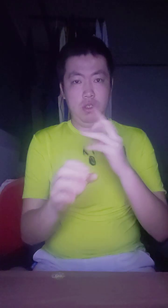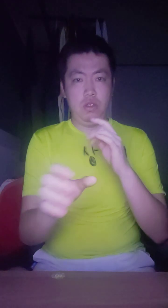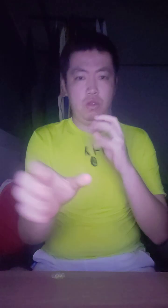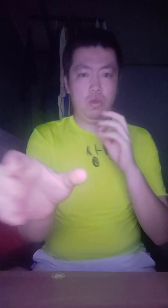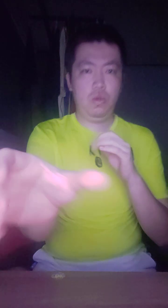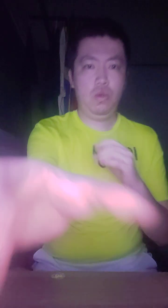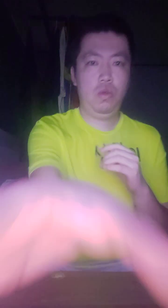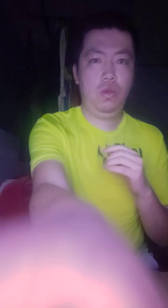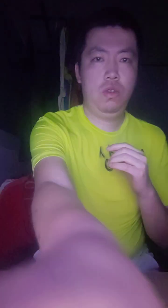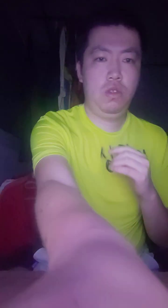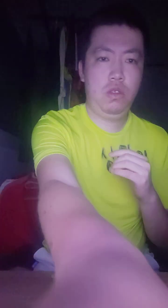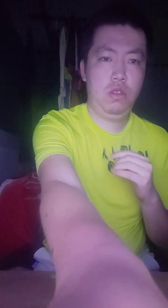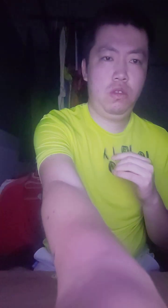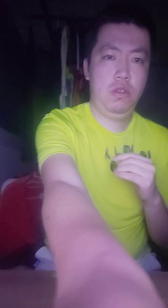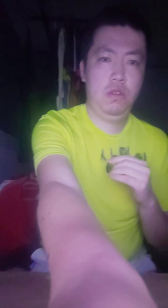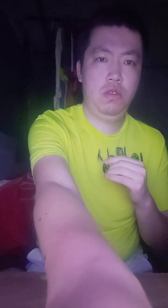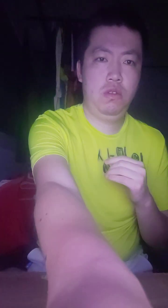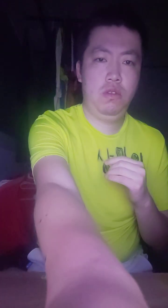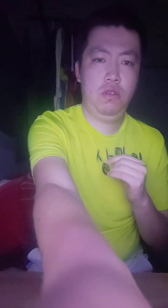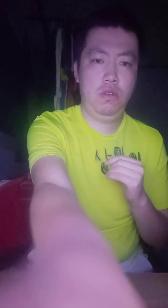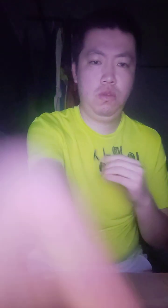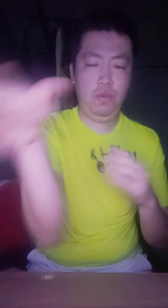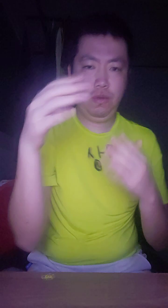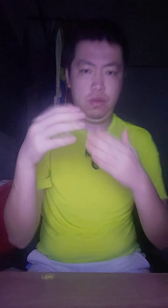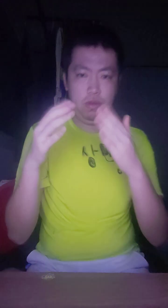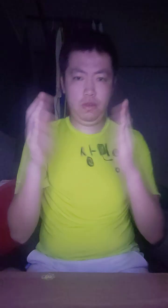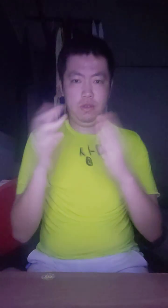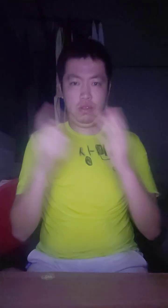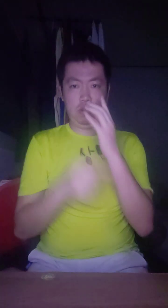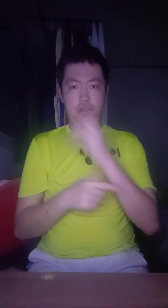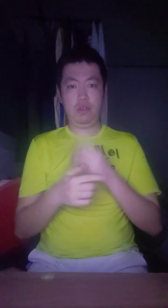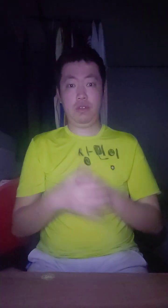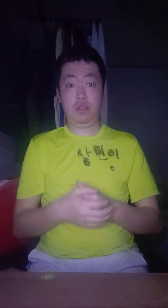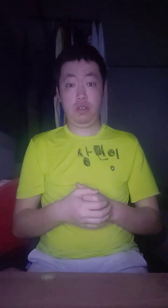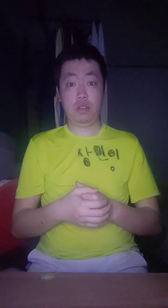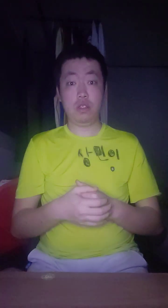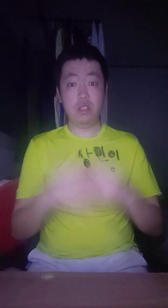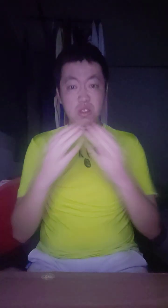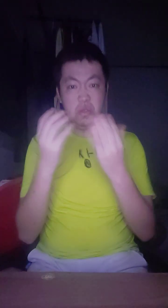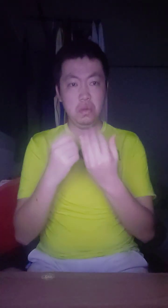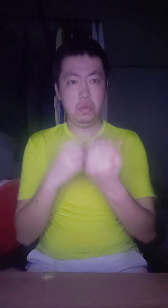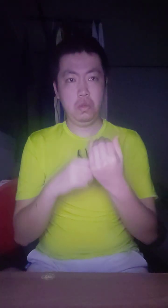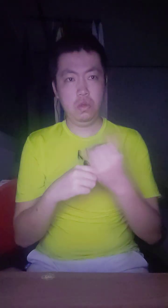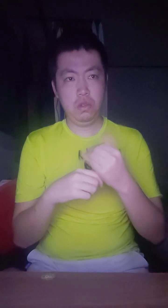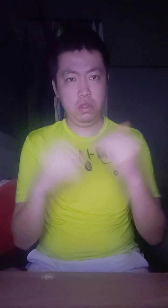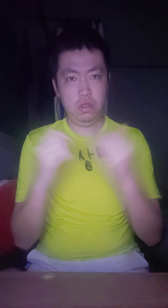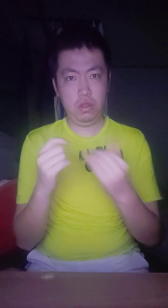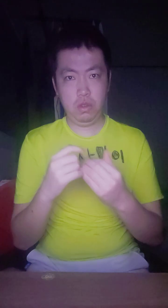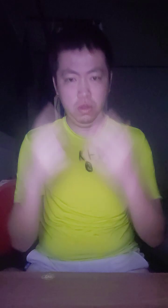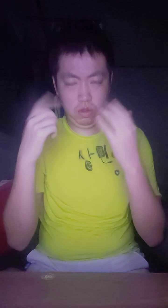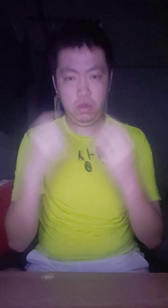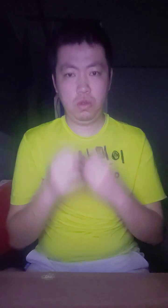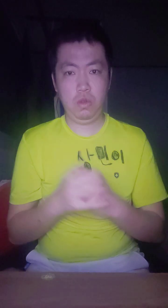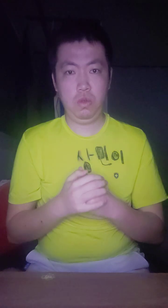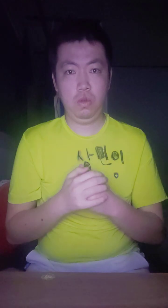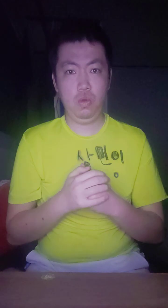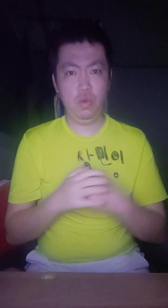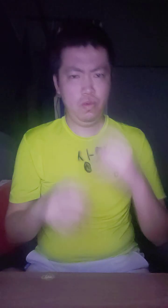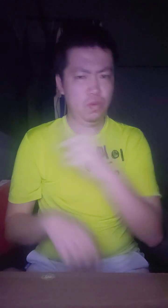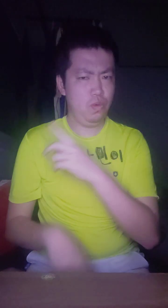오늘도 잠 못 이룰까 급히 머물 곳을 찾았습니다. 대구가 잠이 오겠나? 어렵다 근데. 저도 딴 데가 이직